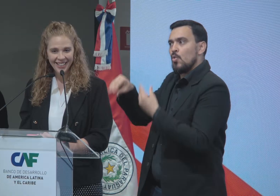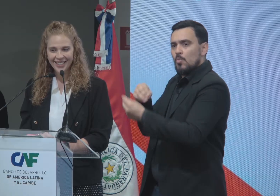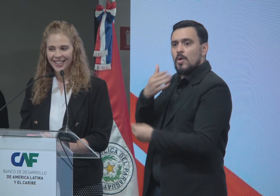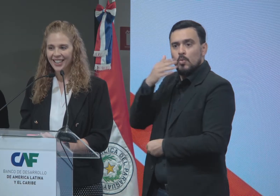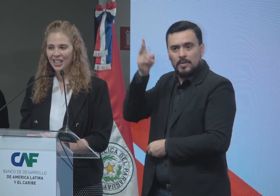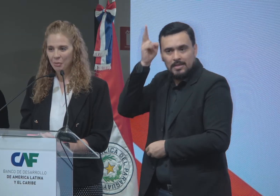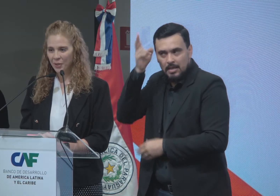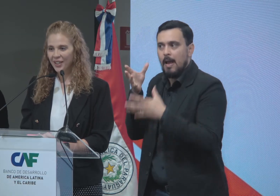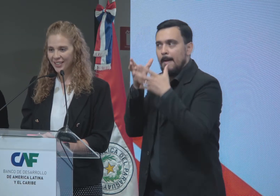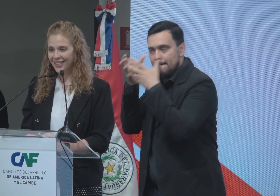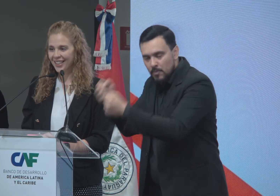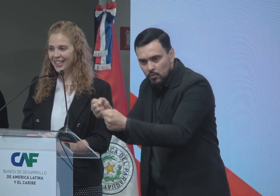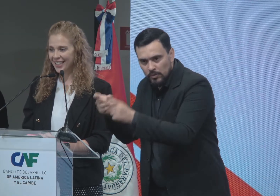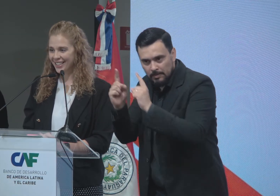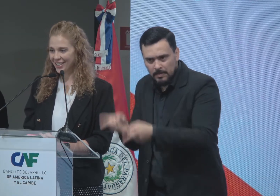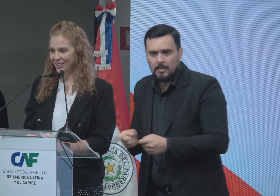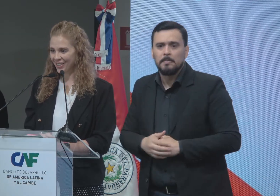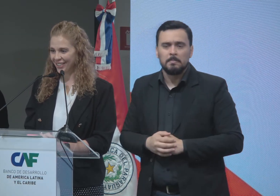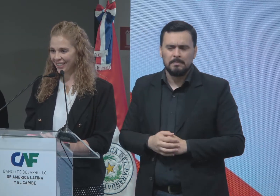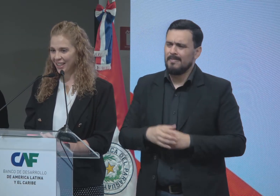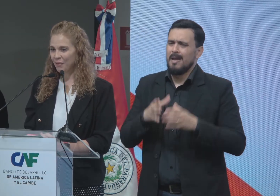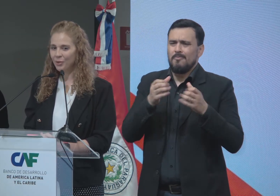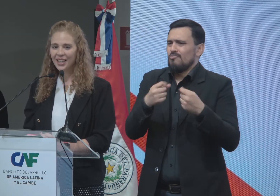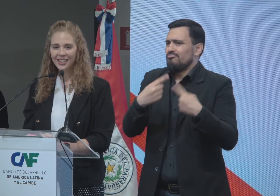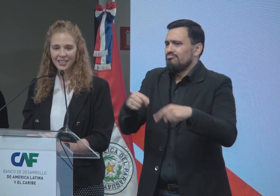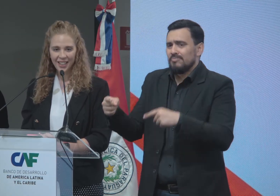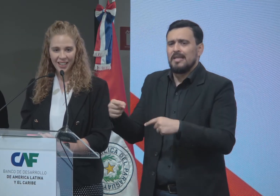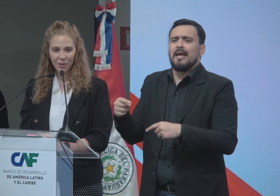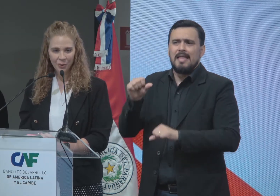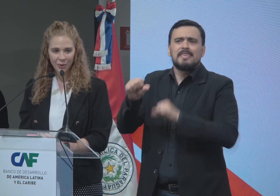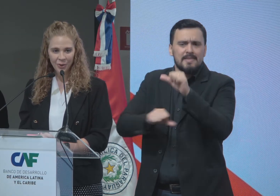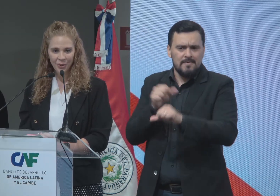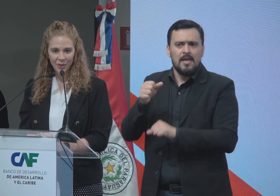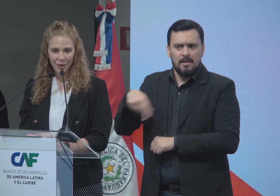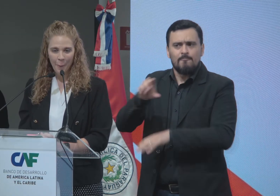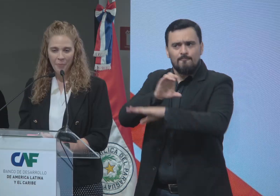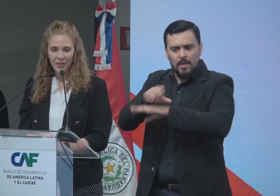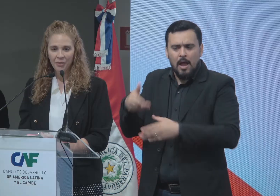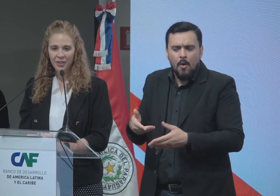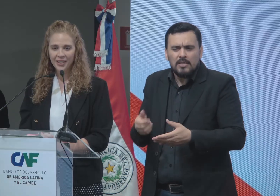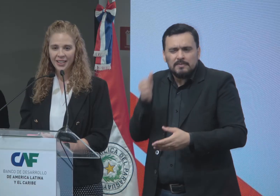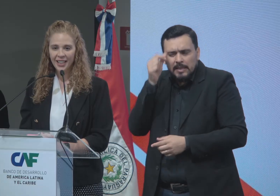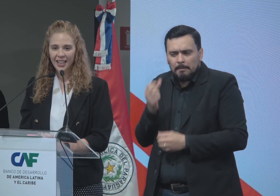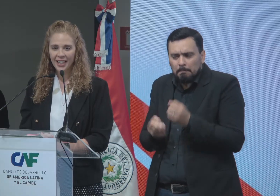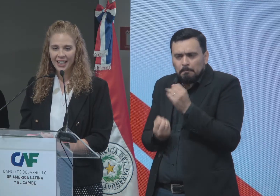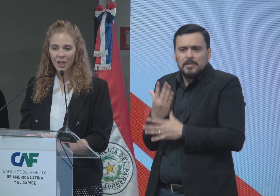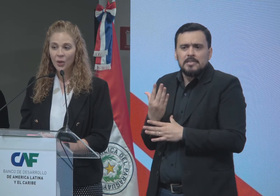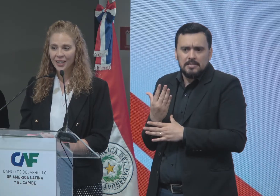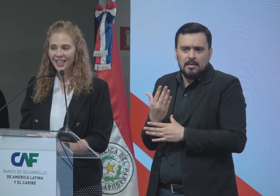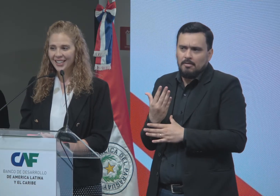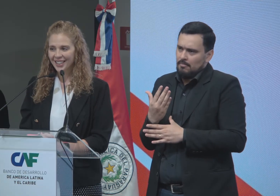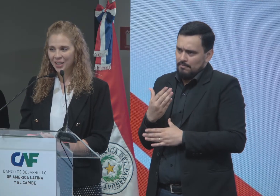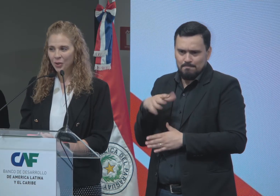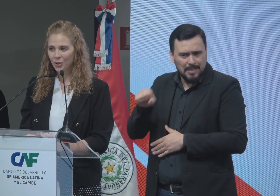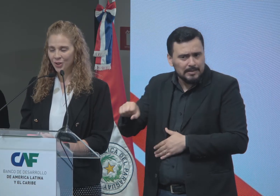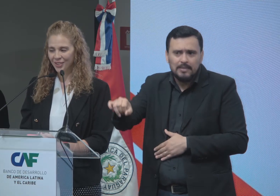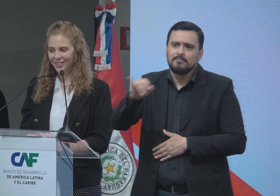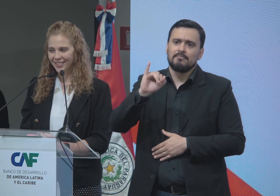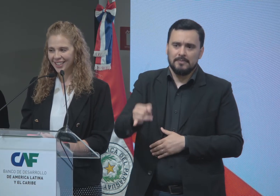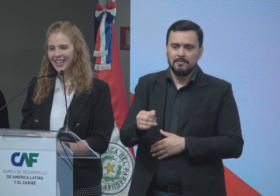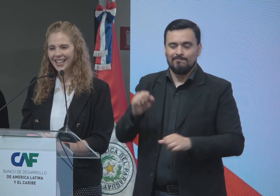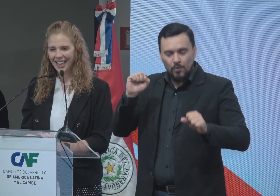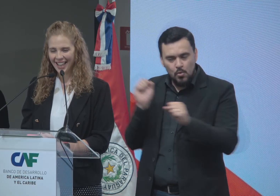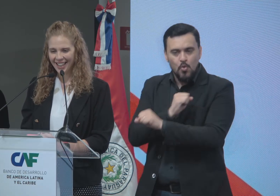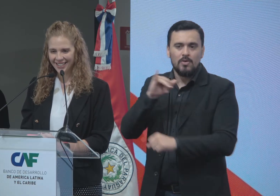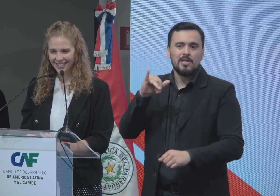indígenas y espero que este sea el inicio de muchas actividades juntos a fin de lograr esta inclusión